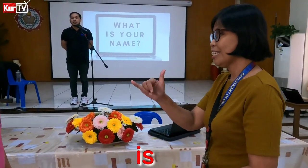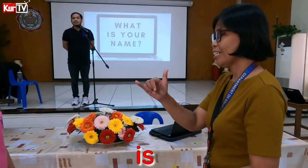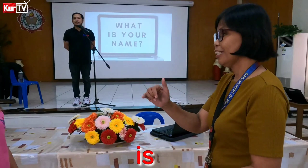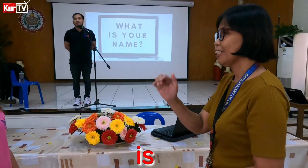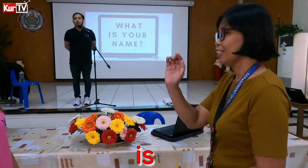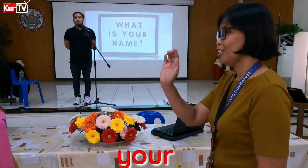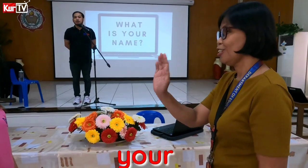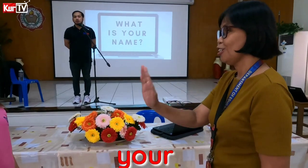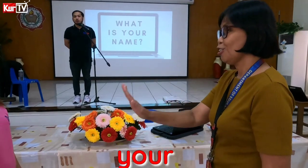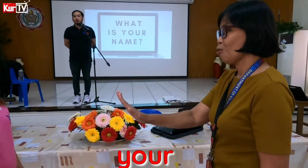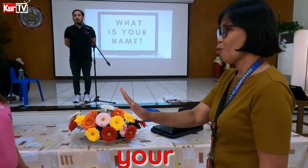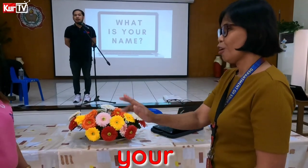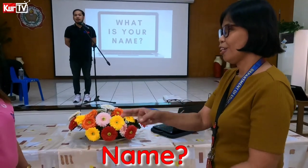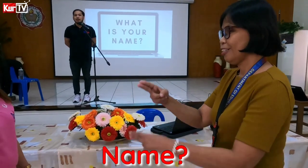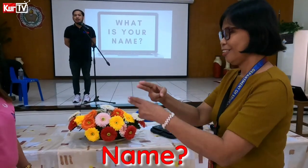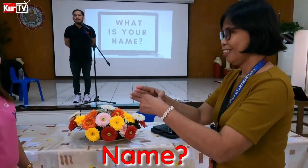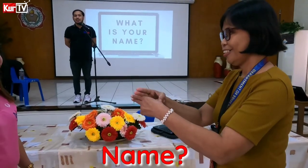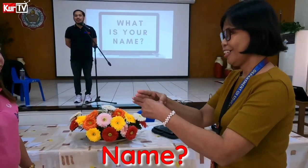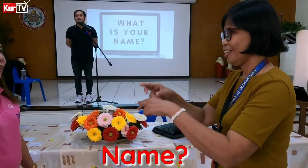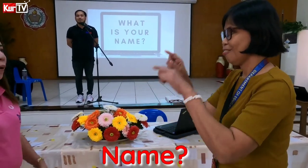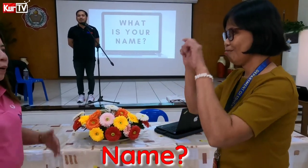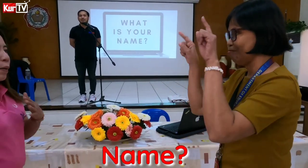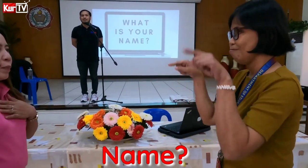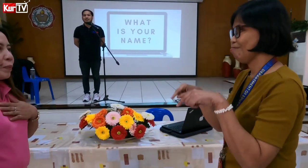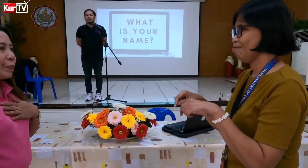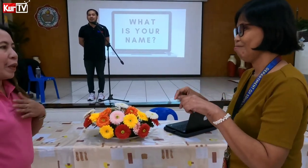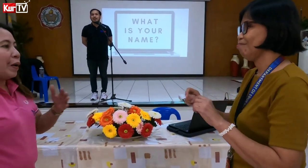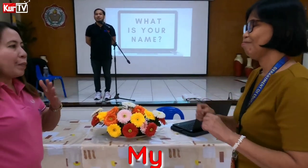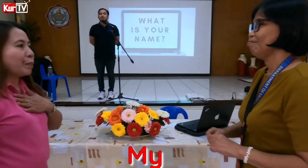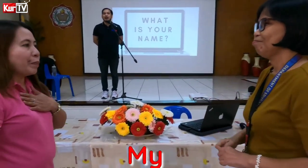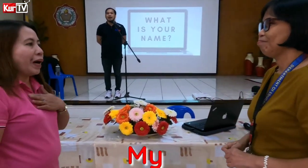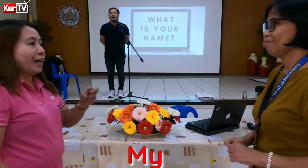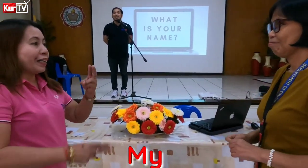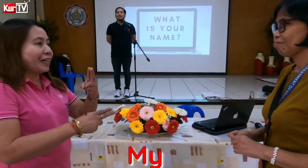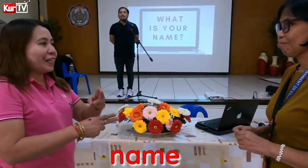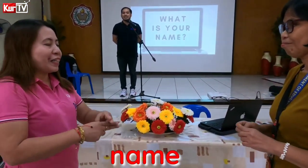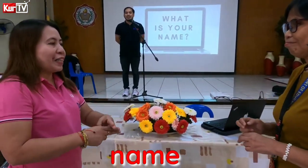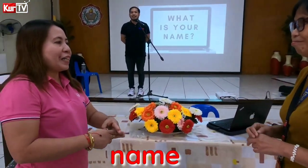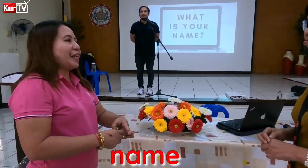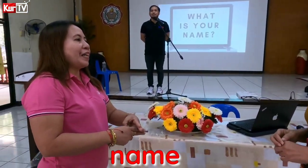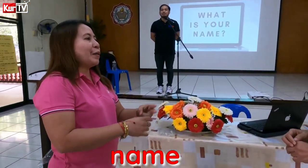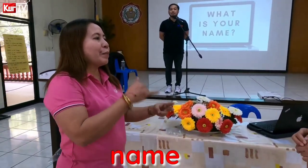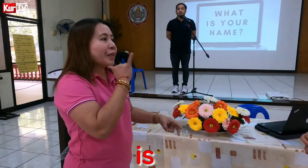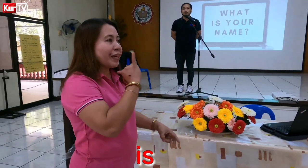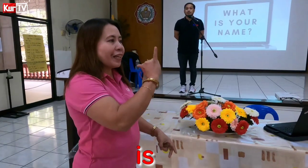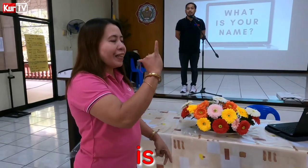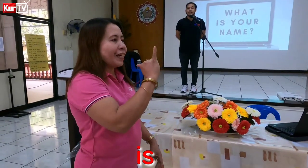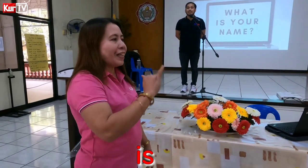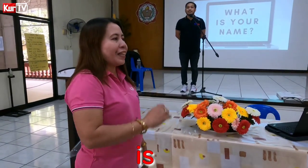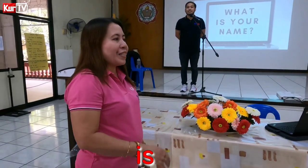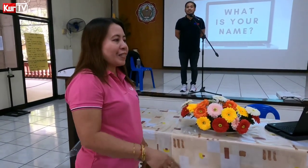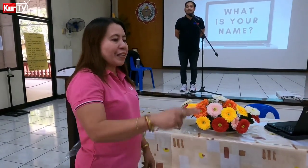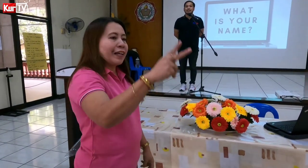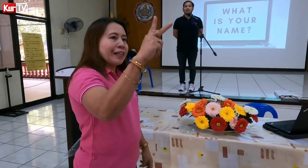is your name? My name is